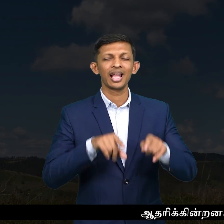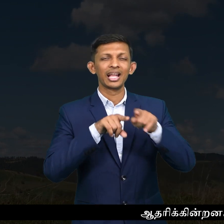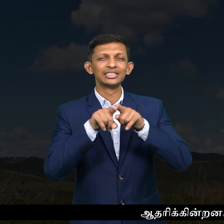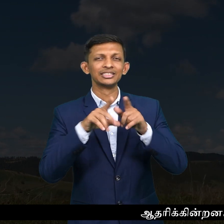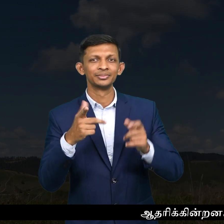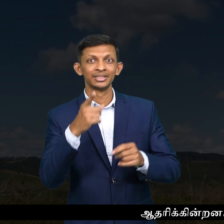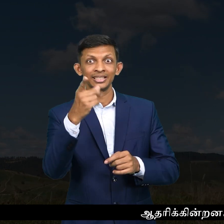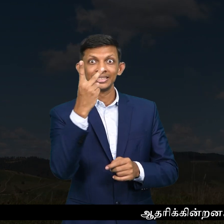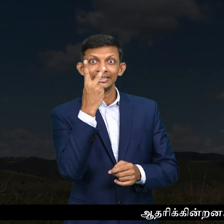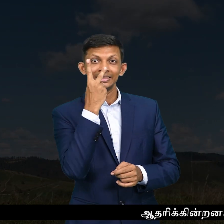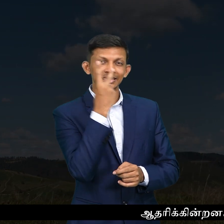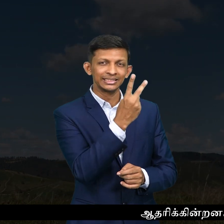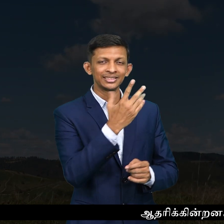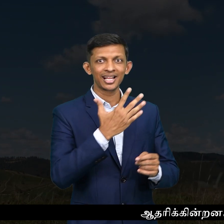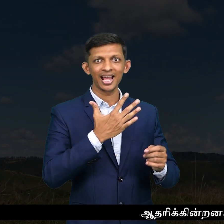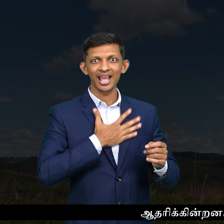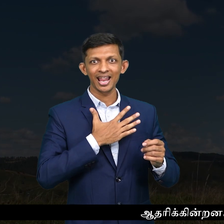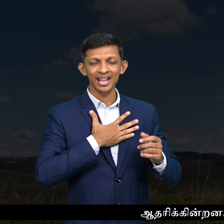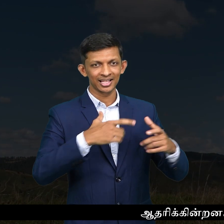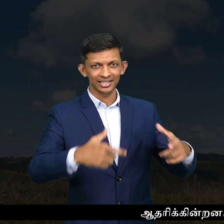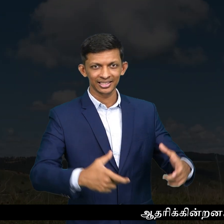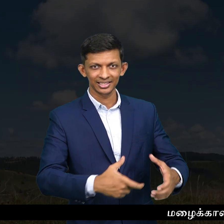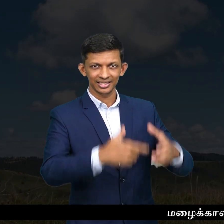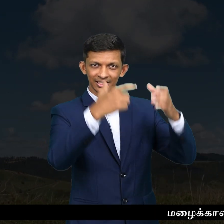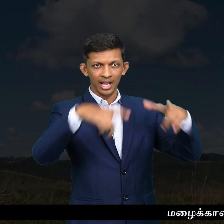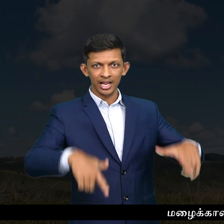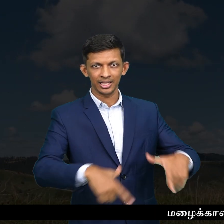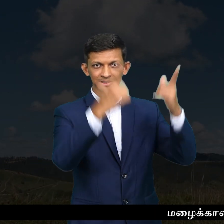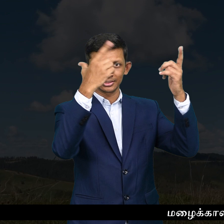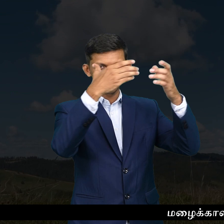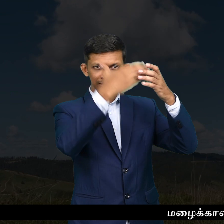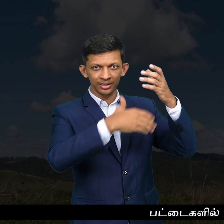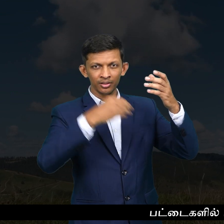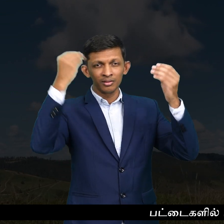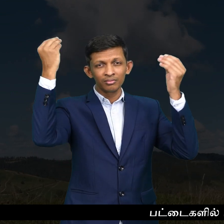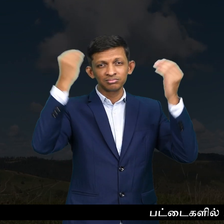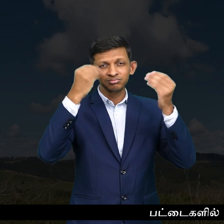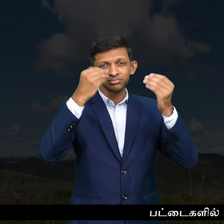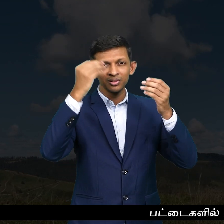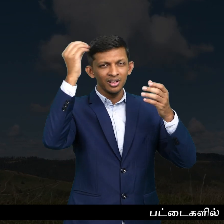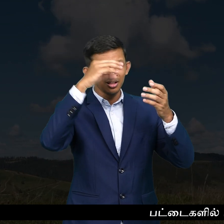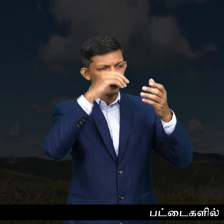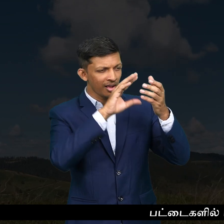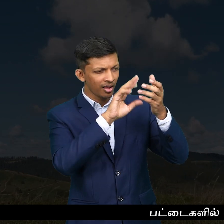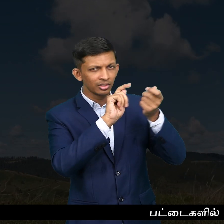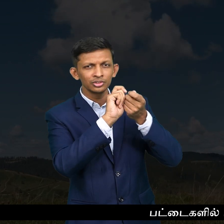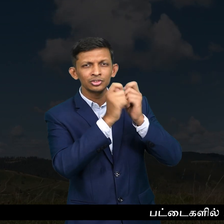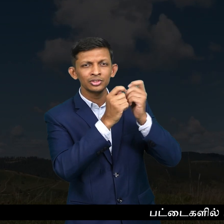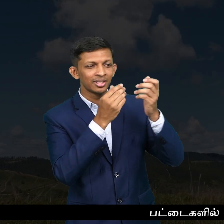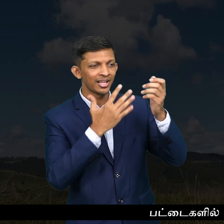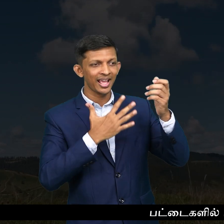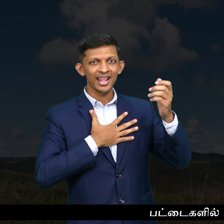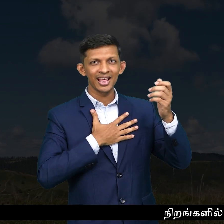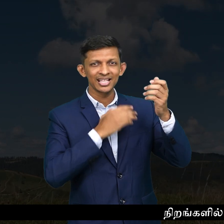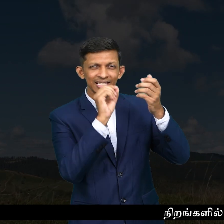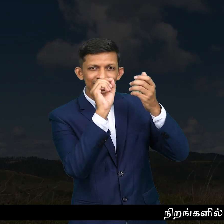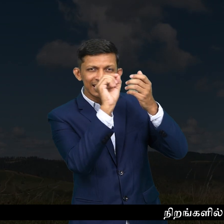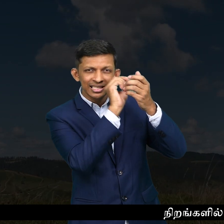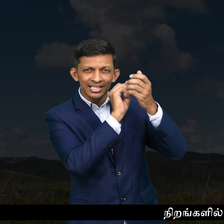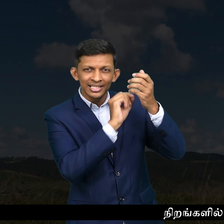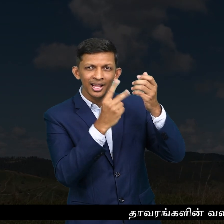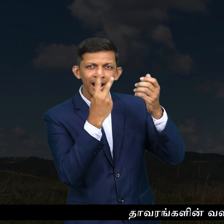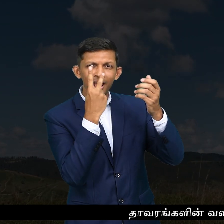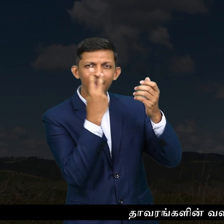விலங்குகளை ஆதரிக்கின்றன. எடுத்துக்காட்டாக, மழைக்காலத்தில் மரத்தின் பட்டைகளில் பச்சை, வெல்வெட்